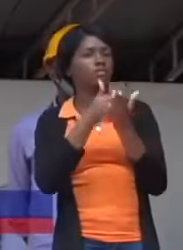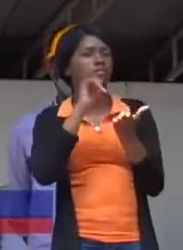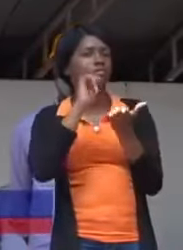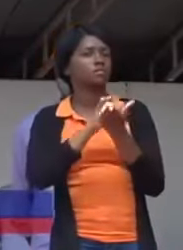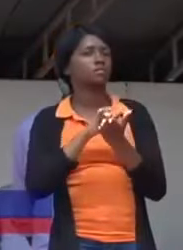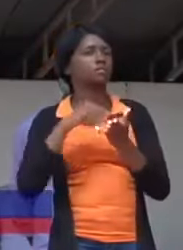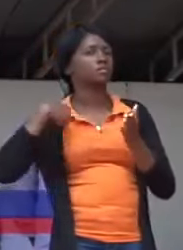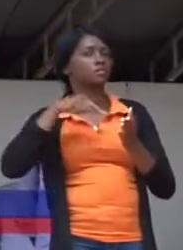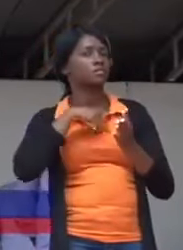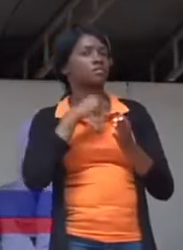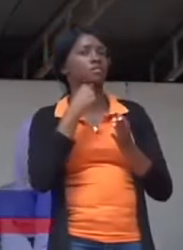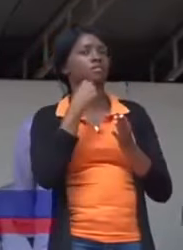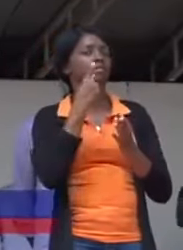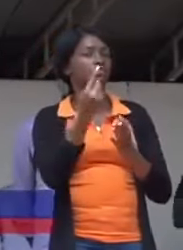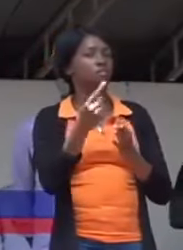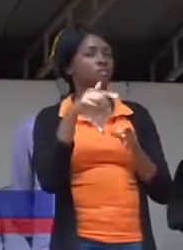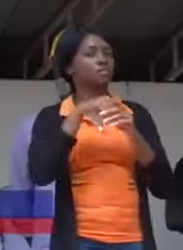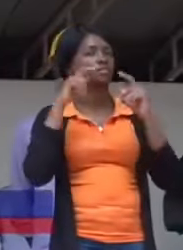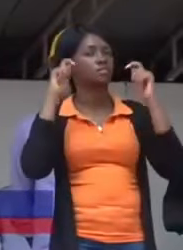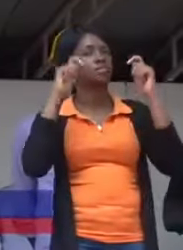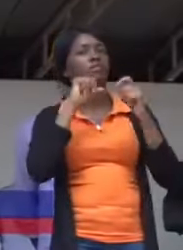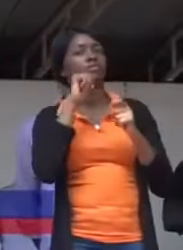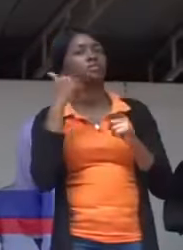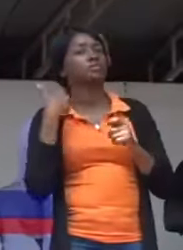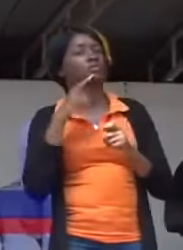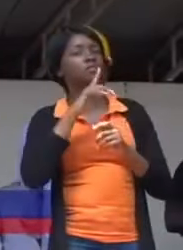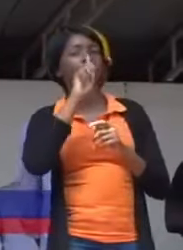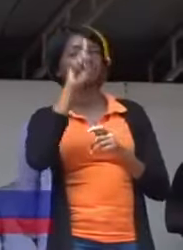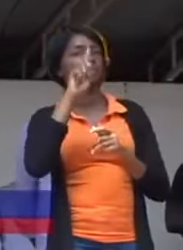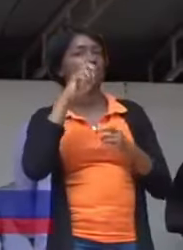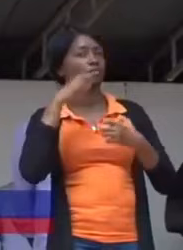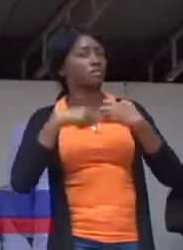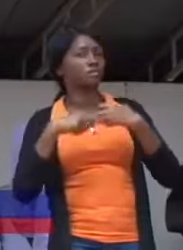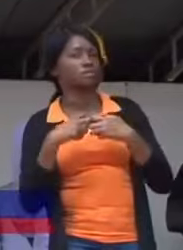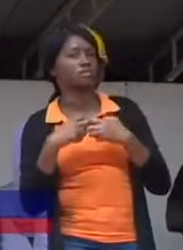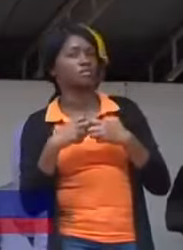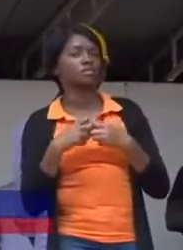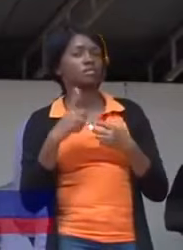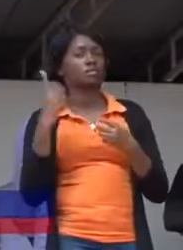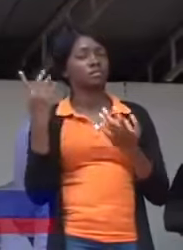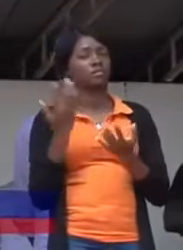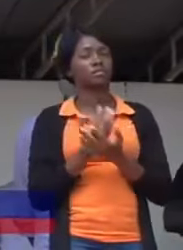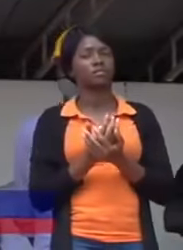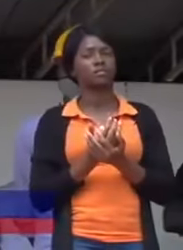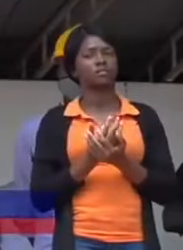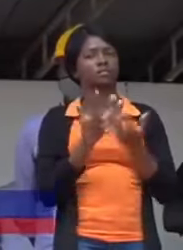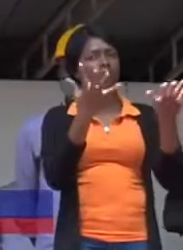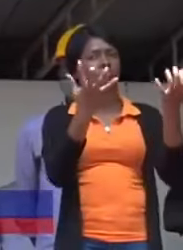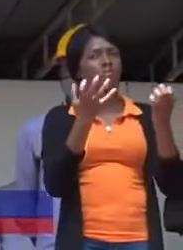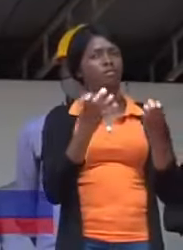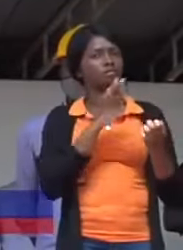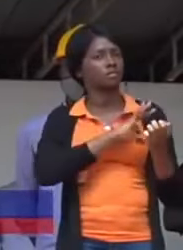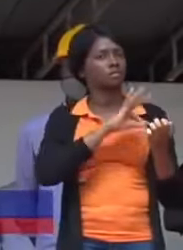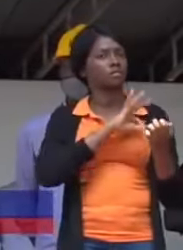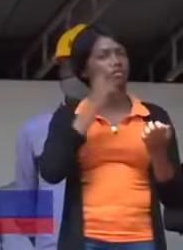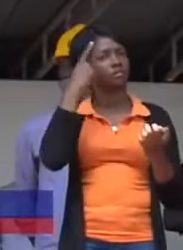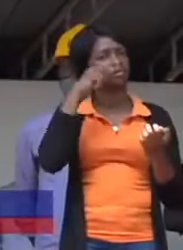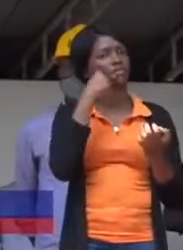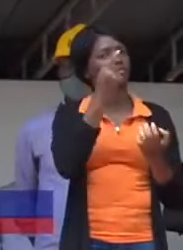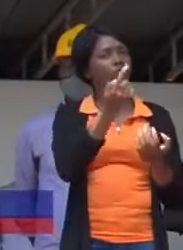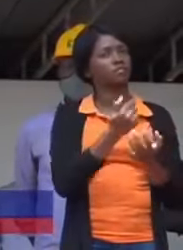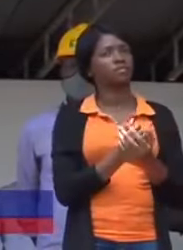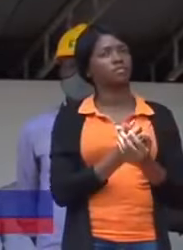dans campagne là pas gain yon qui pas possible même j'ai avec lycée d'excellence là m'voulais profiter occasion pour me dire